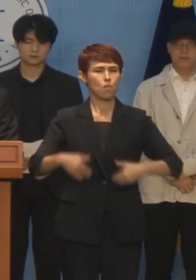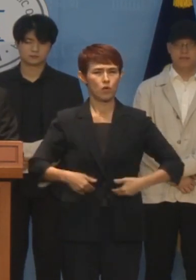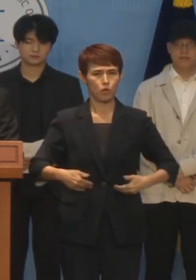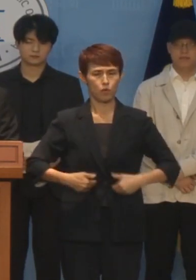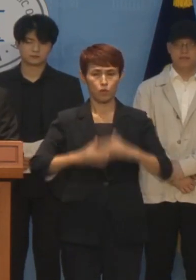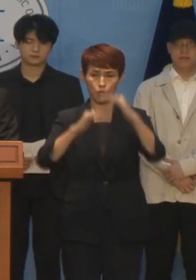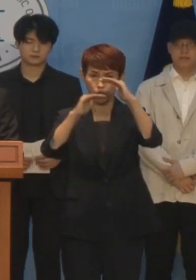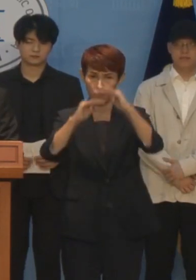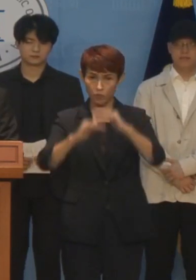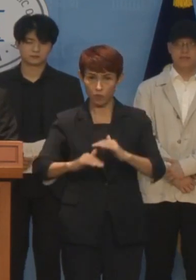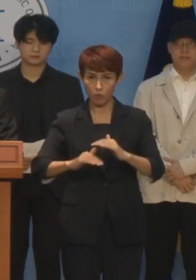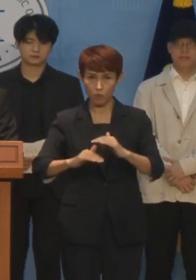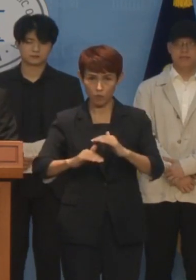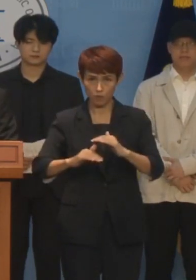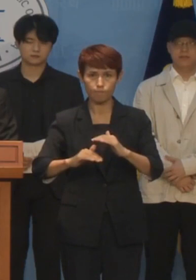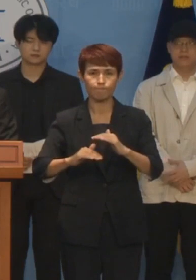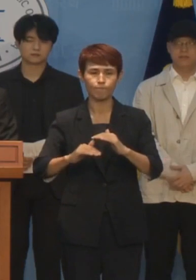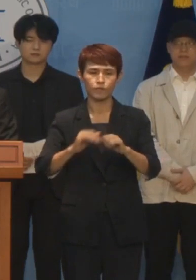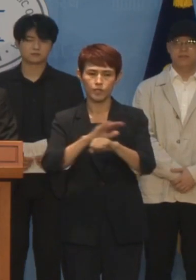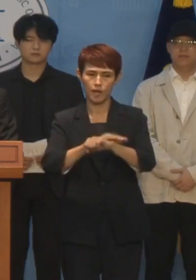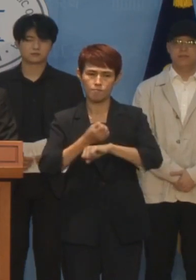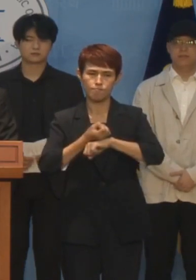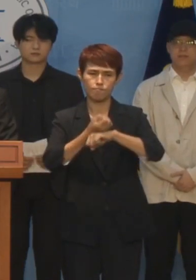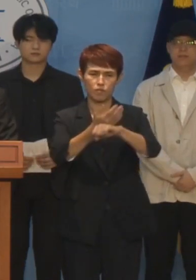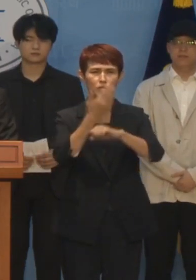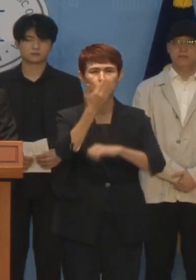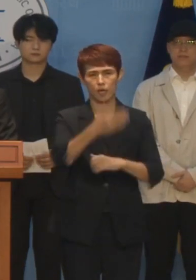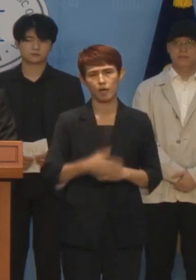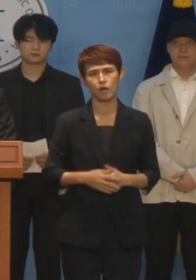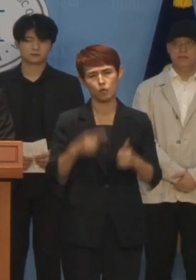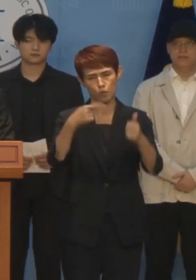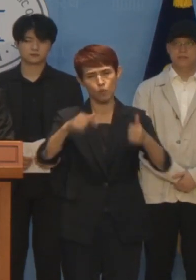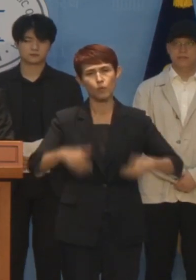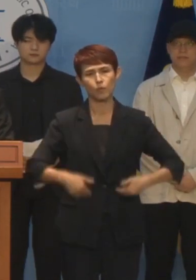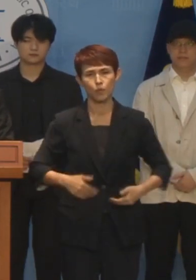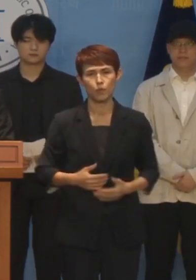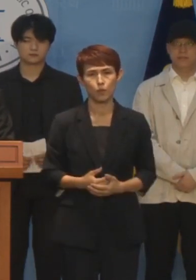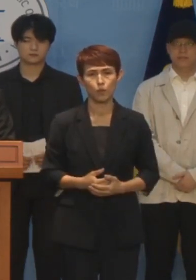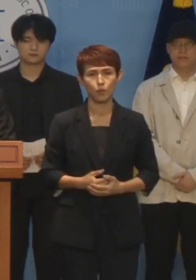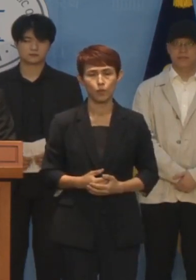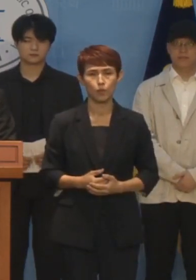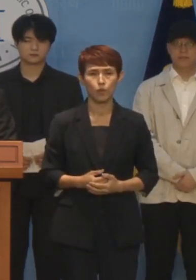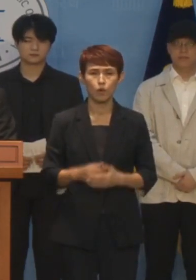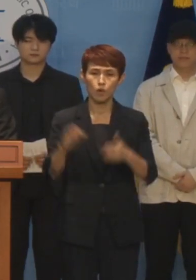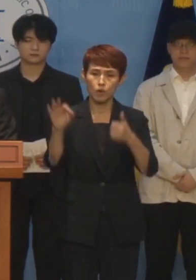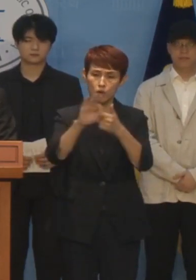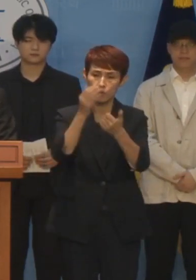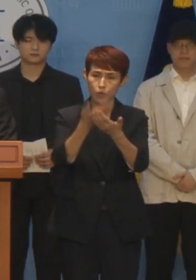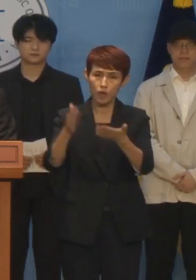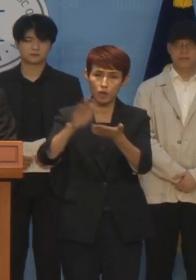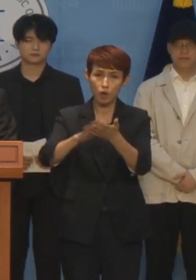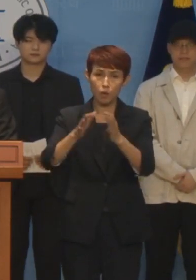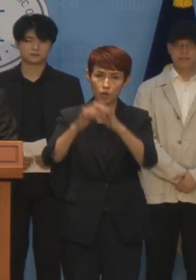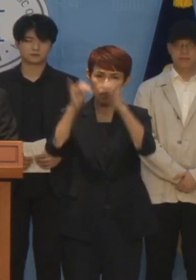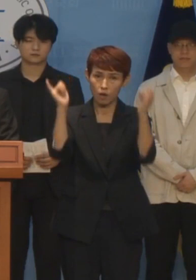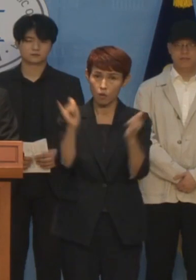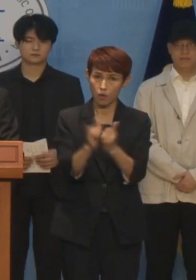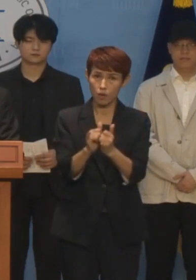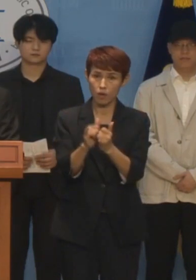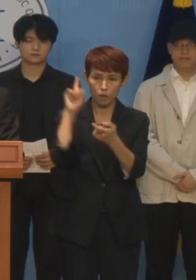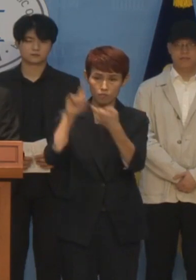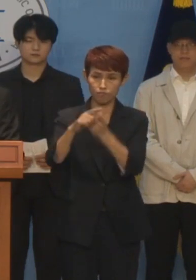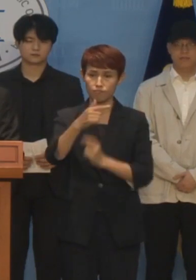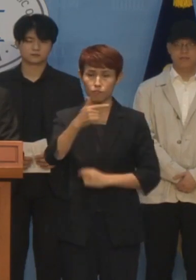내용을 보다 더 원활하게 전달할 수 있기 때문입니다. 최근 연금 개혁이 사회적 화두로 떠오름에